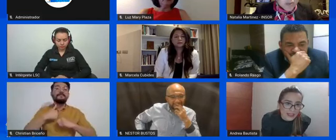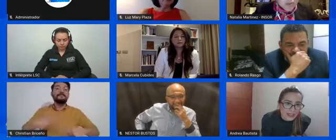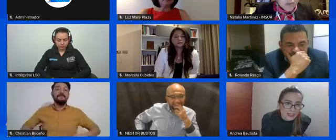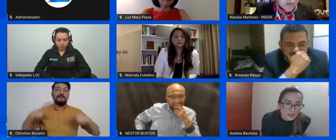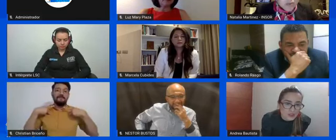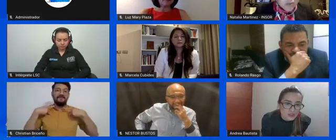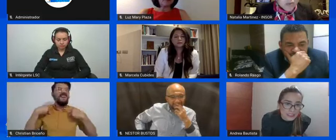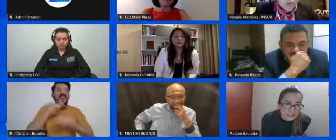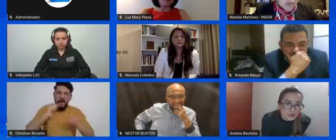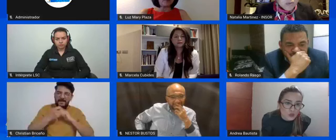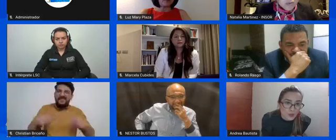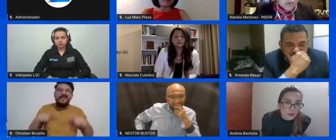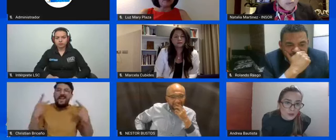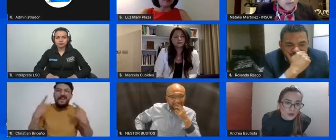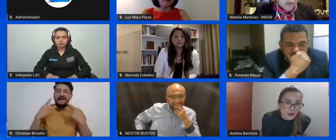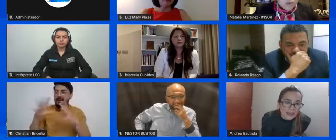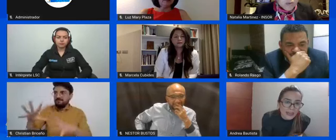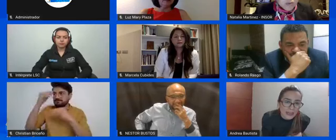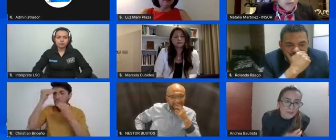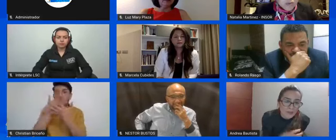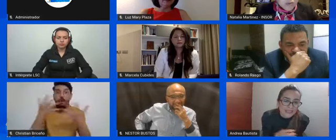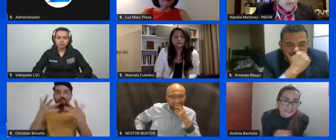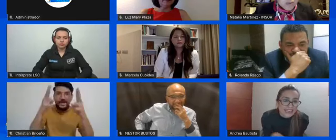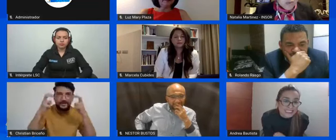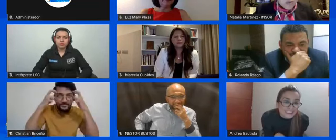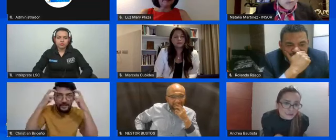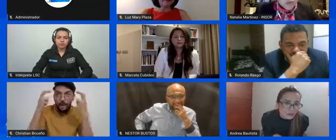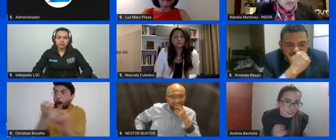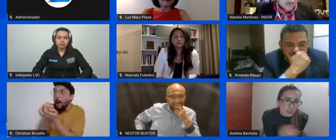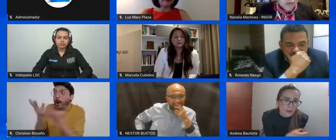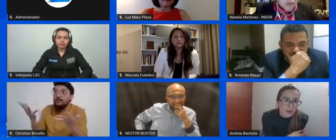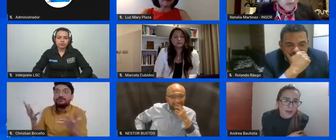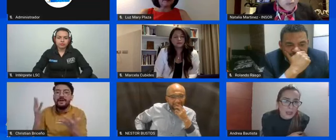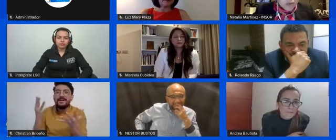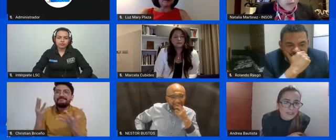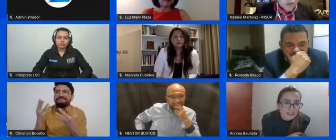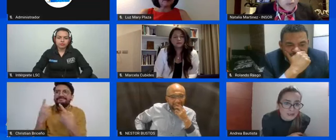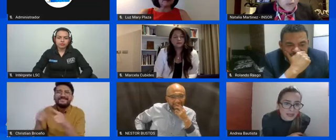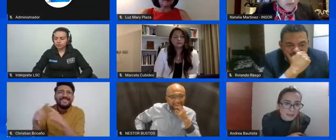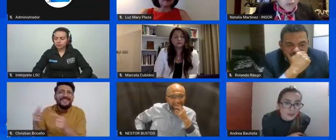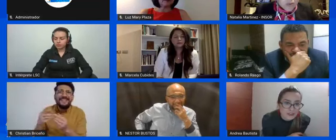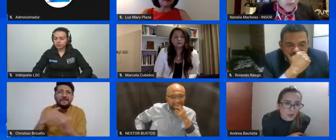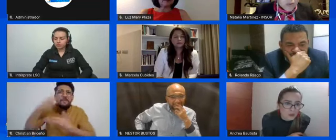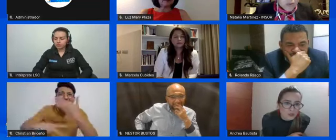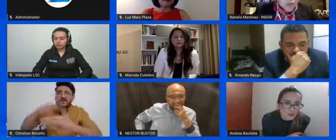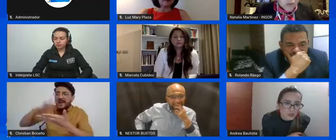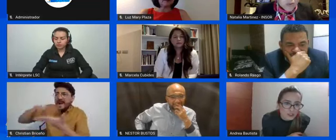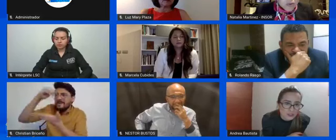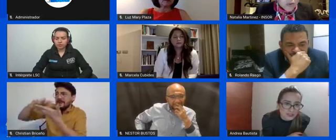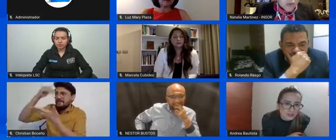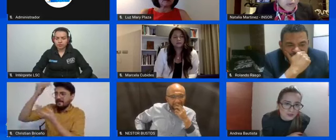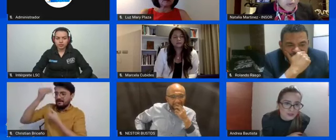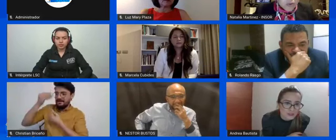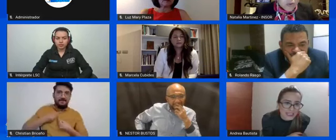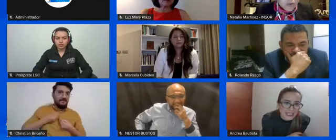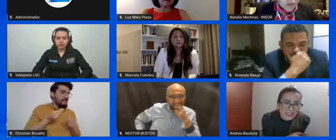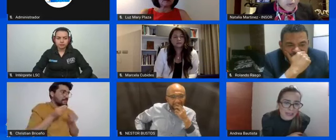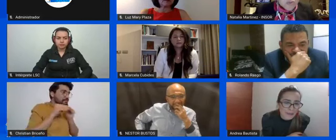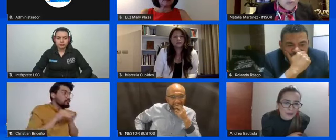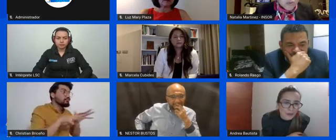Entonces, no he podido estar allí mucho tiempo, pero sí me han aportado muchos